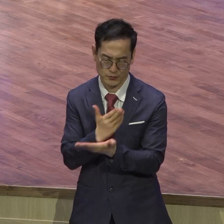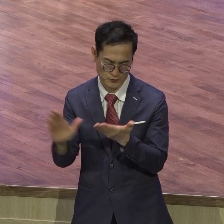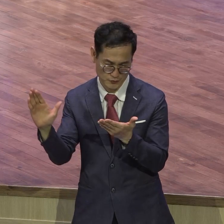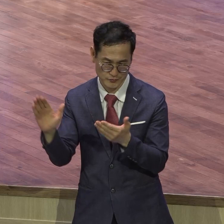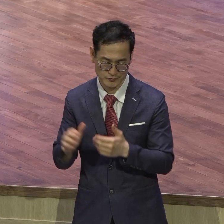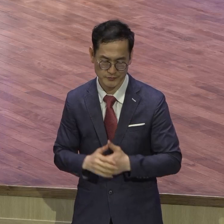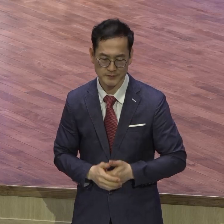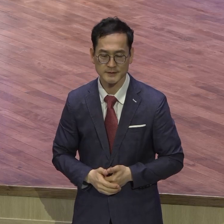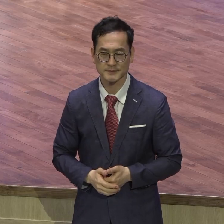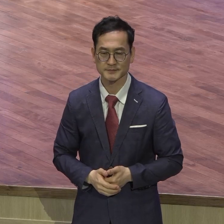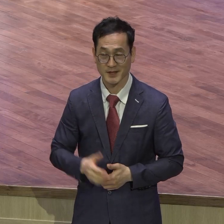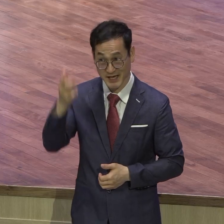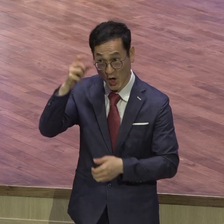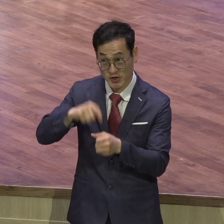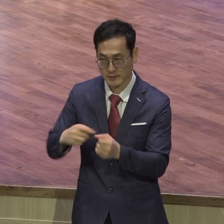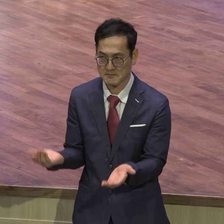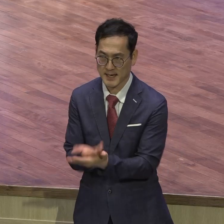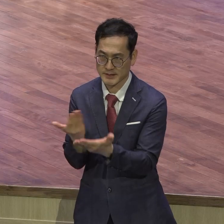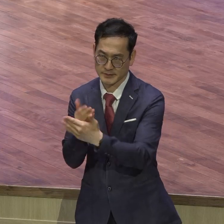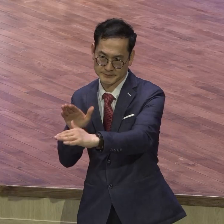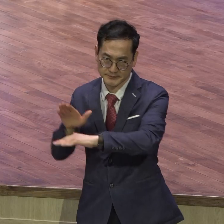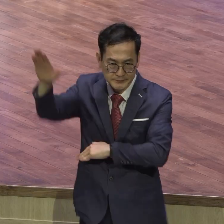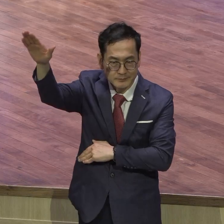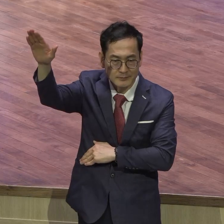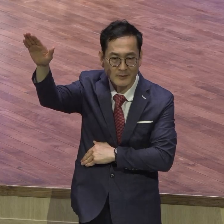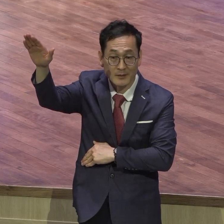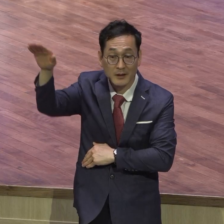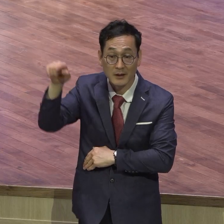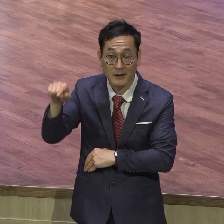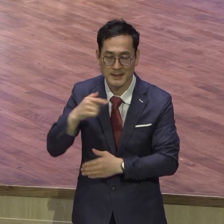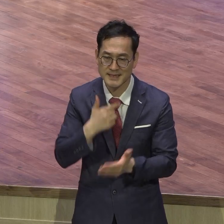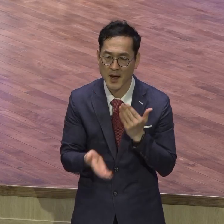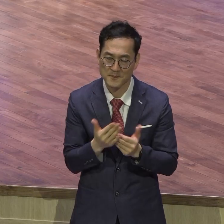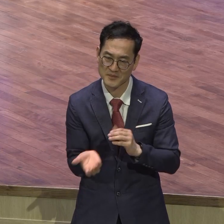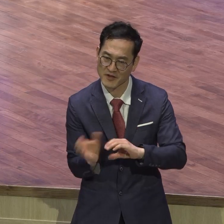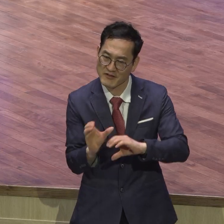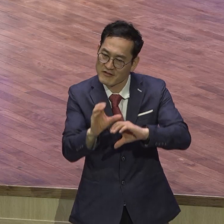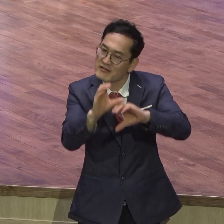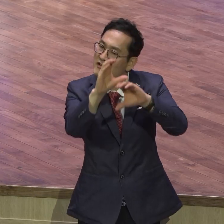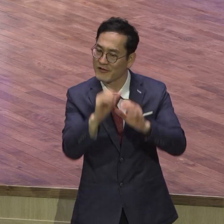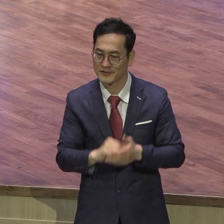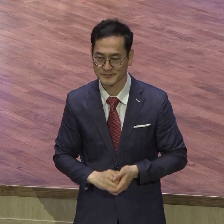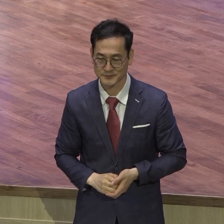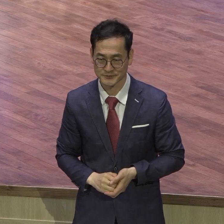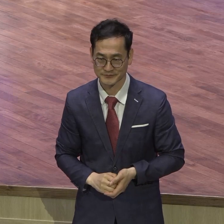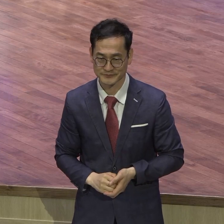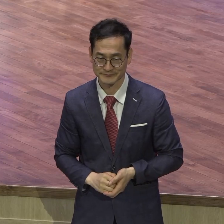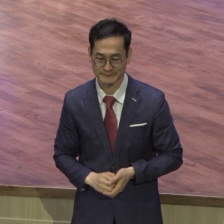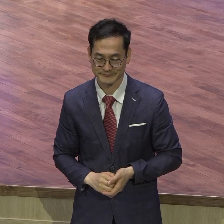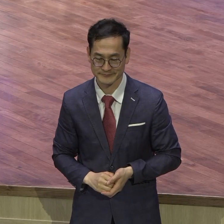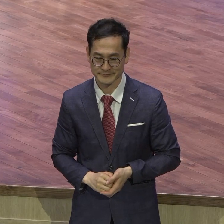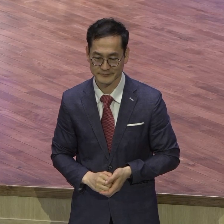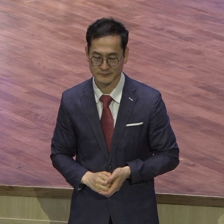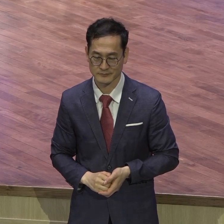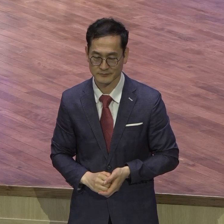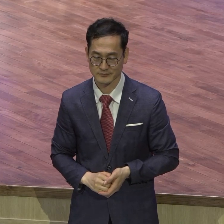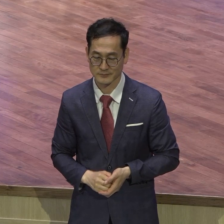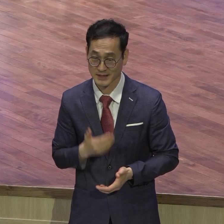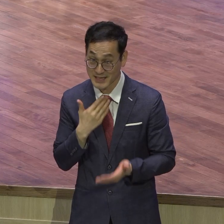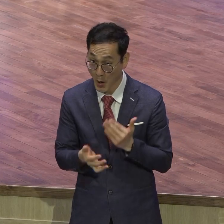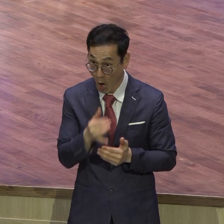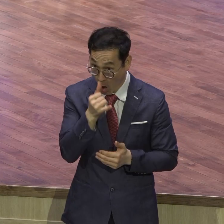영적으로 성장이 되어지는 사람은 계속 처음이 있는 거예요 처음이 처음이